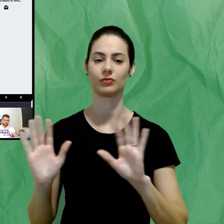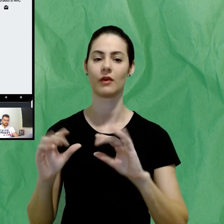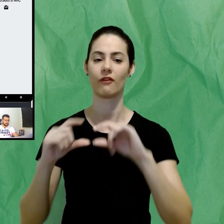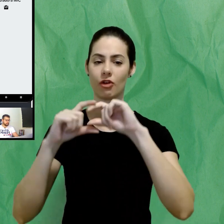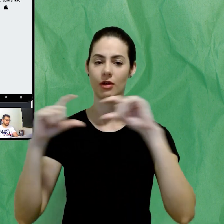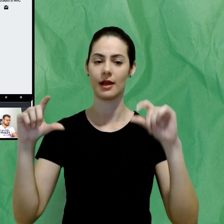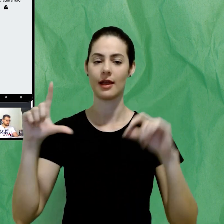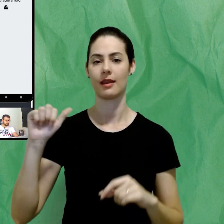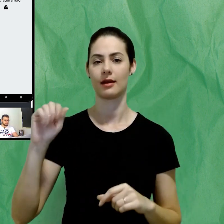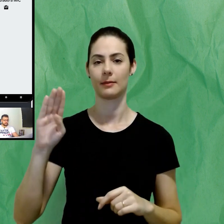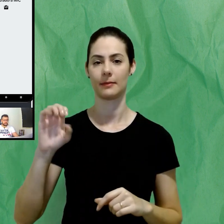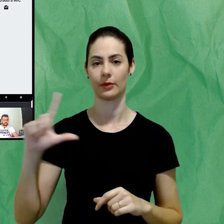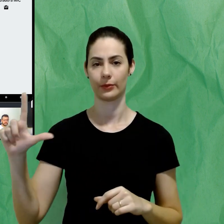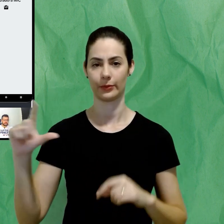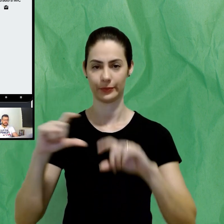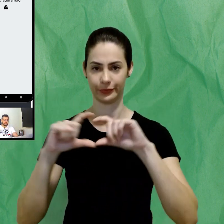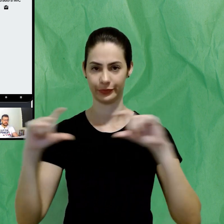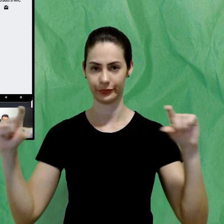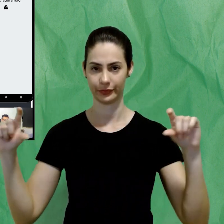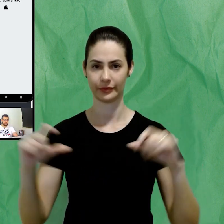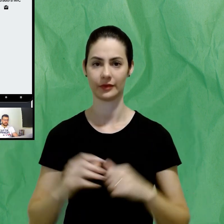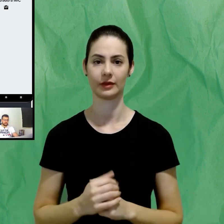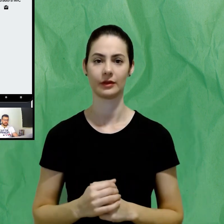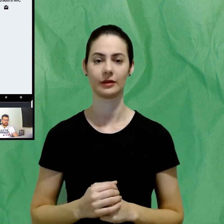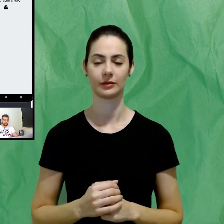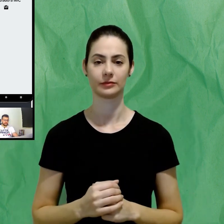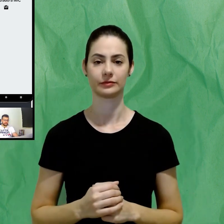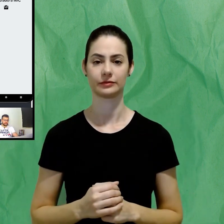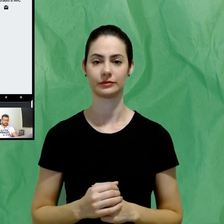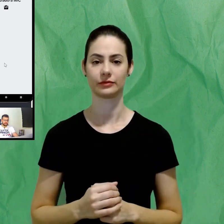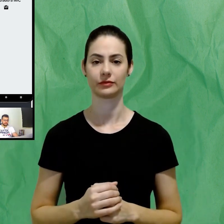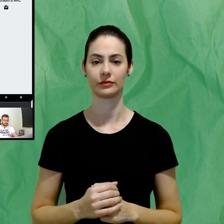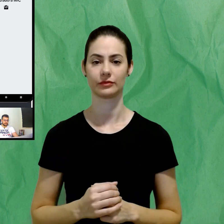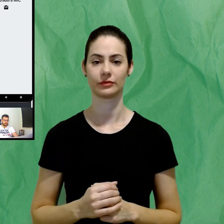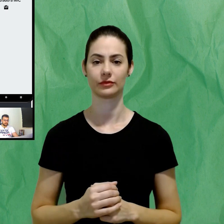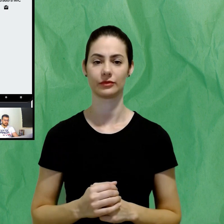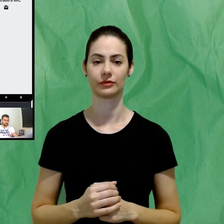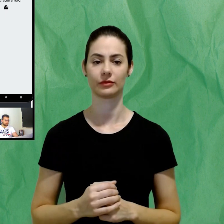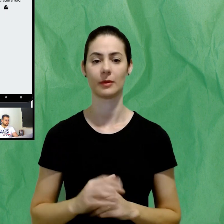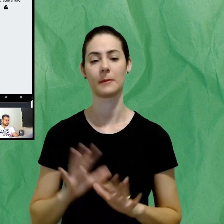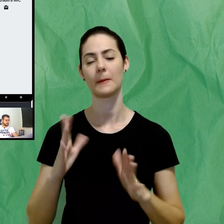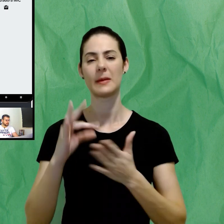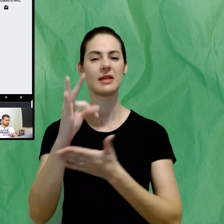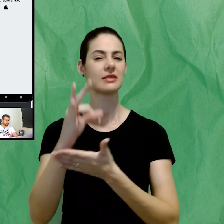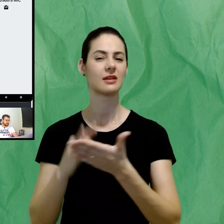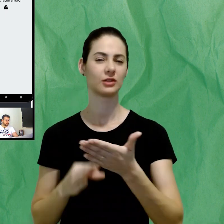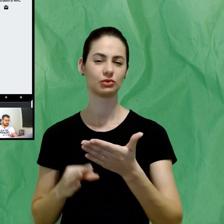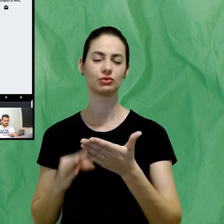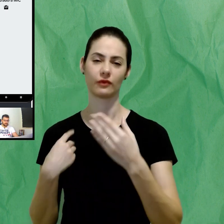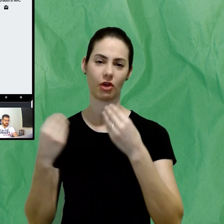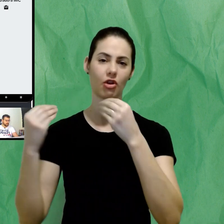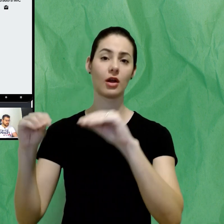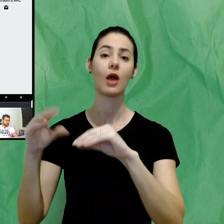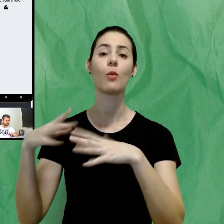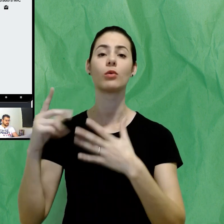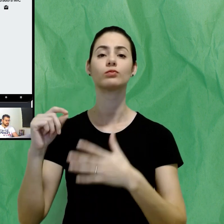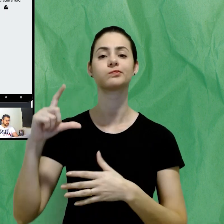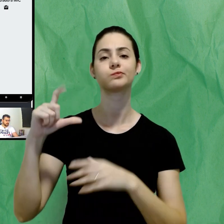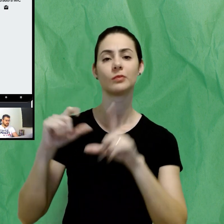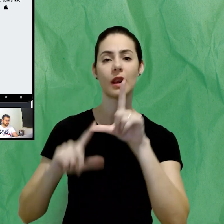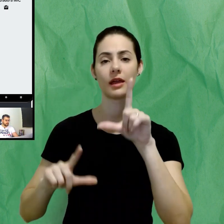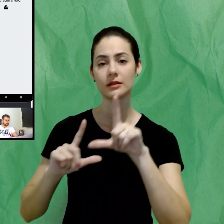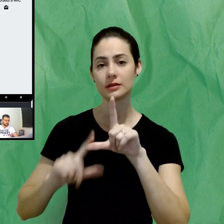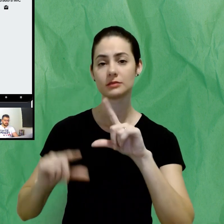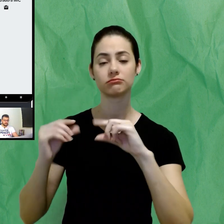label aqui. E esse meu label ele é simplesmente o estilo, né, daquele texto. Então eu vou passar para ele o tamanho da fonte que eu